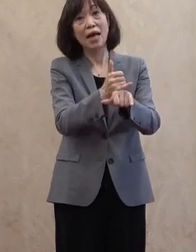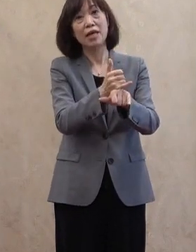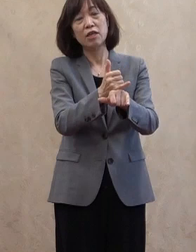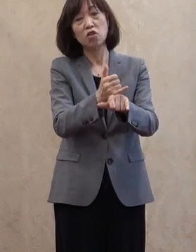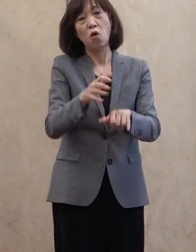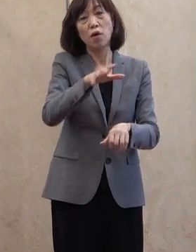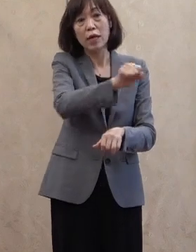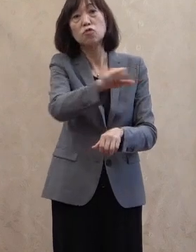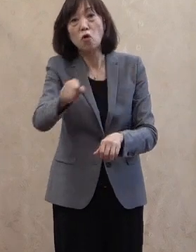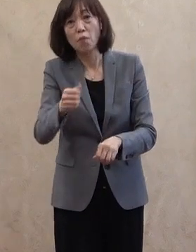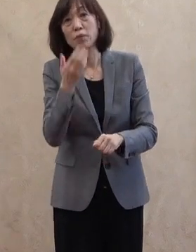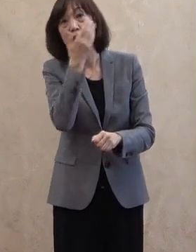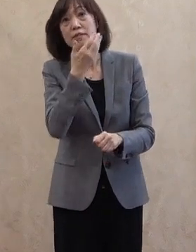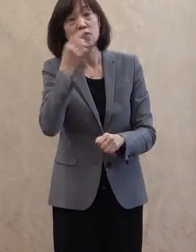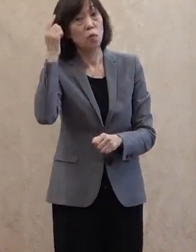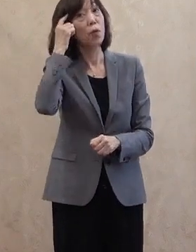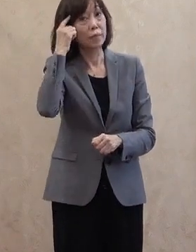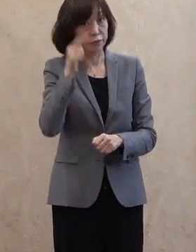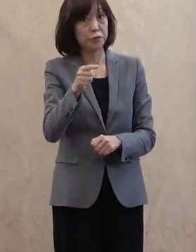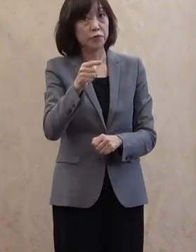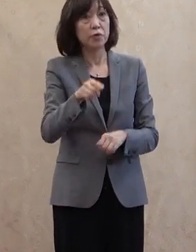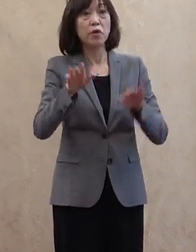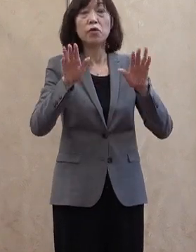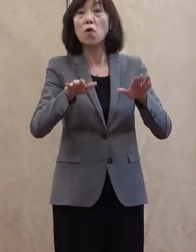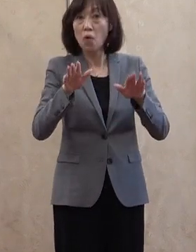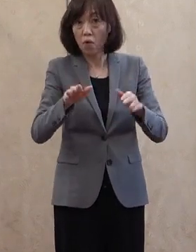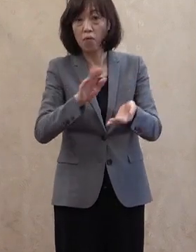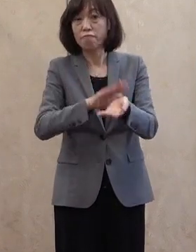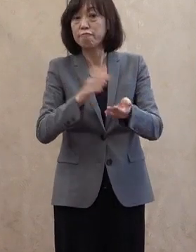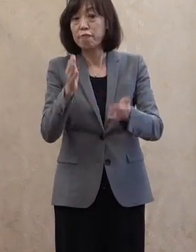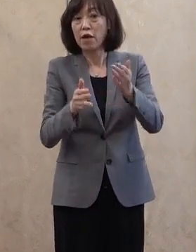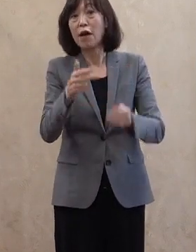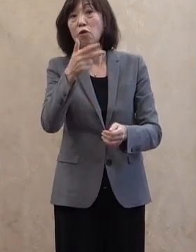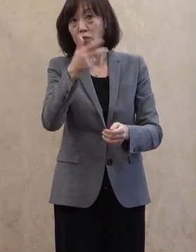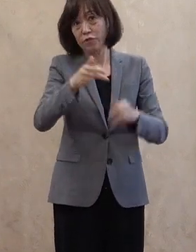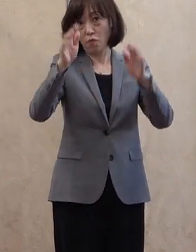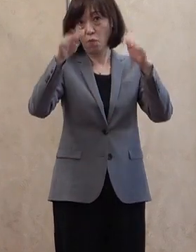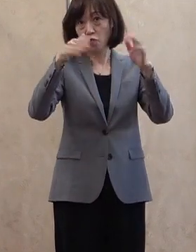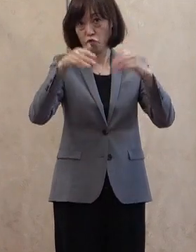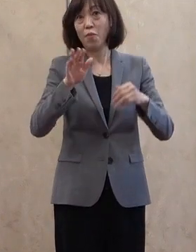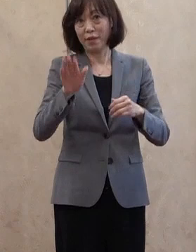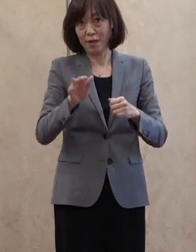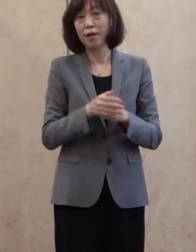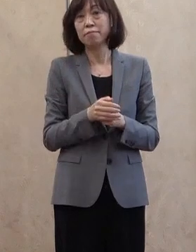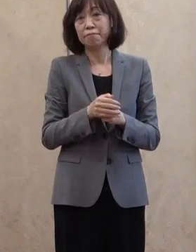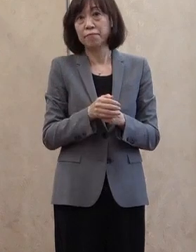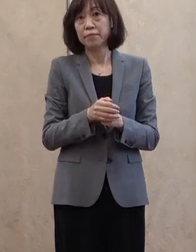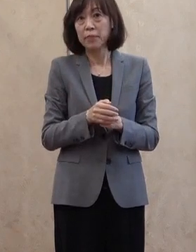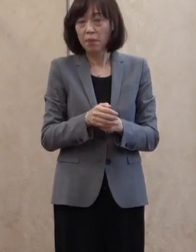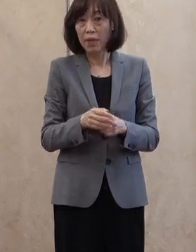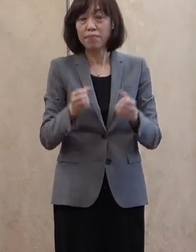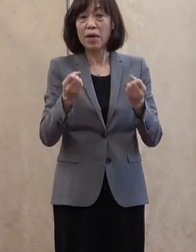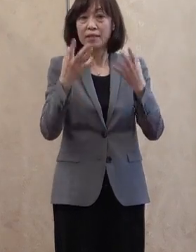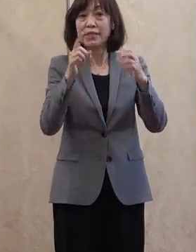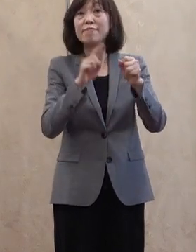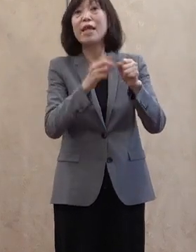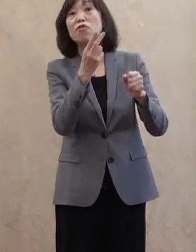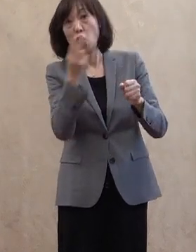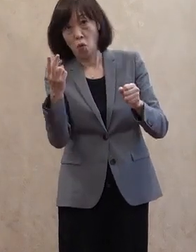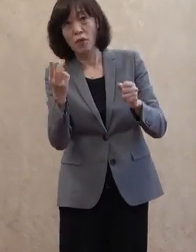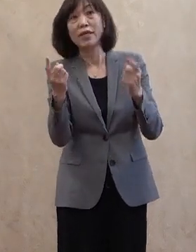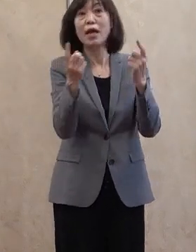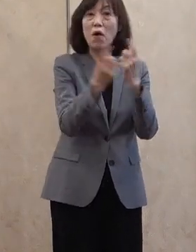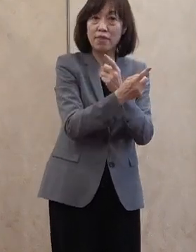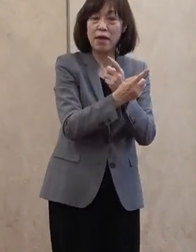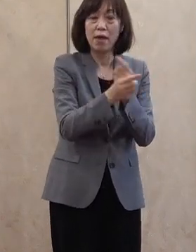はり今日看護師さんの募集もされたと思うんですけれども、年度替わりで新しい体制になる中で、各病